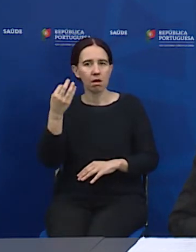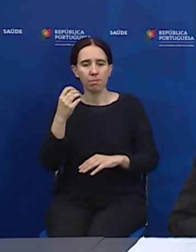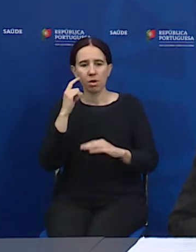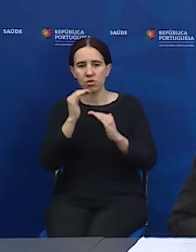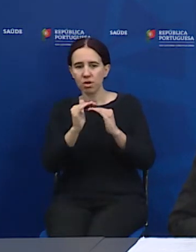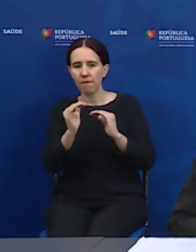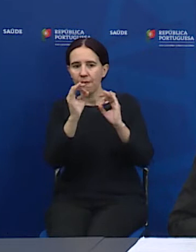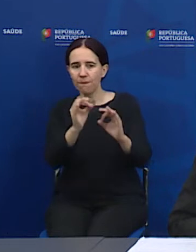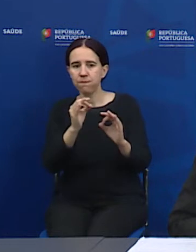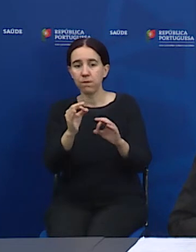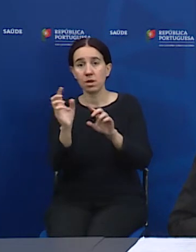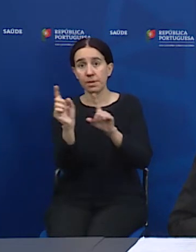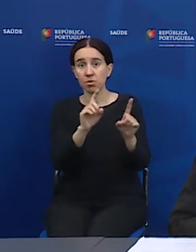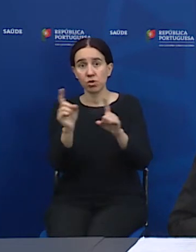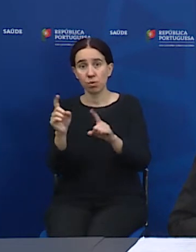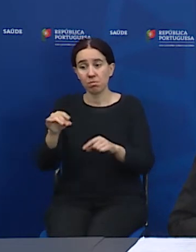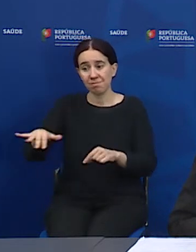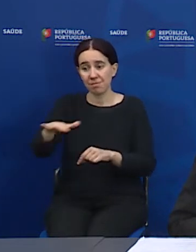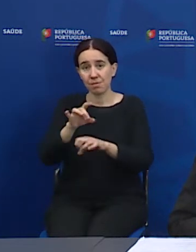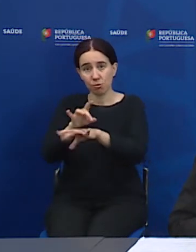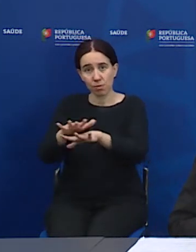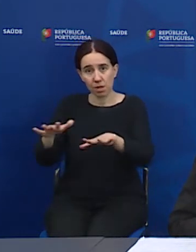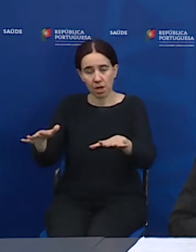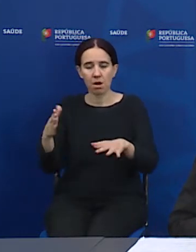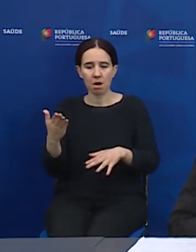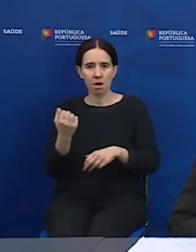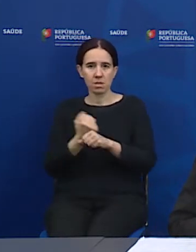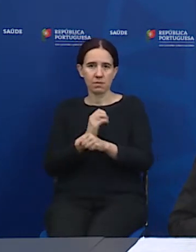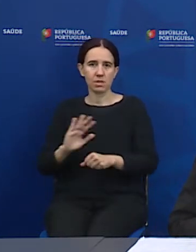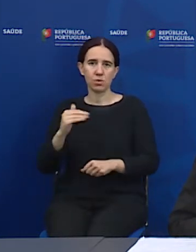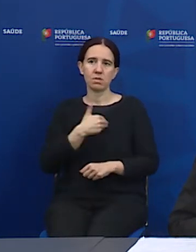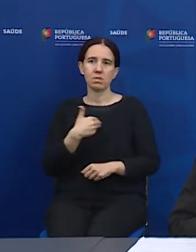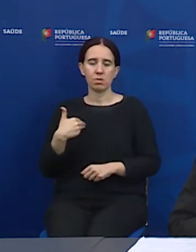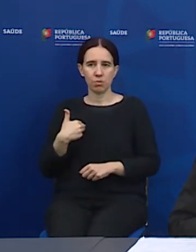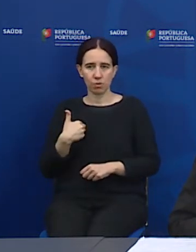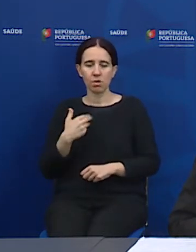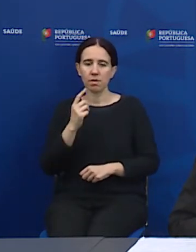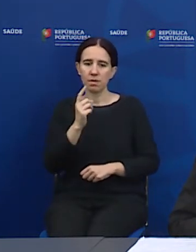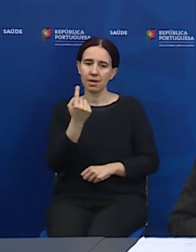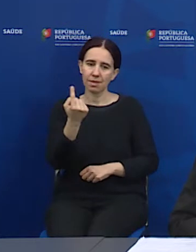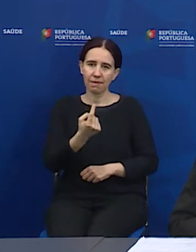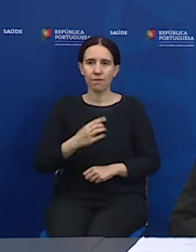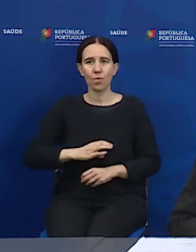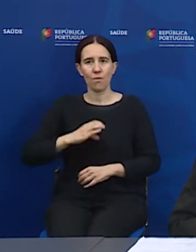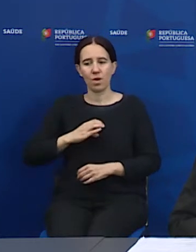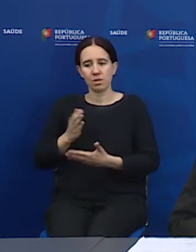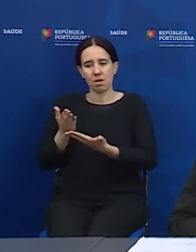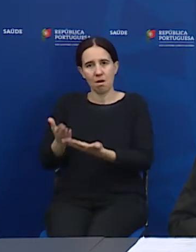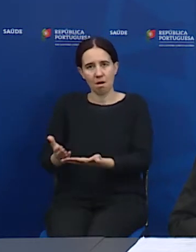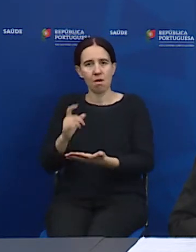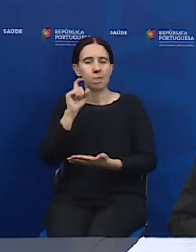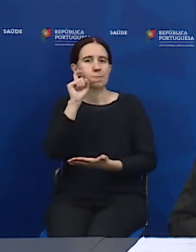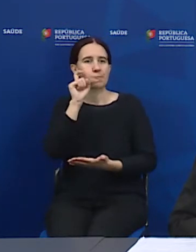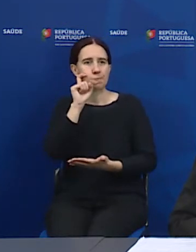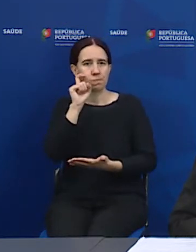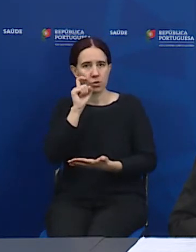estabilização e de transporte para uma unidade hospitalar do serviço nacional de saúde devem ter confiança que está garantida